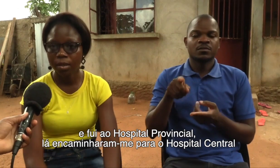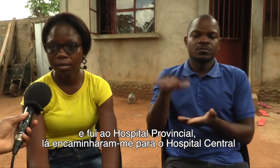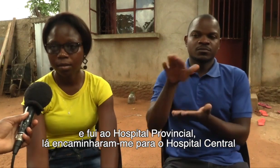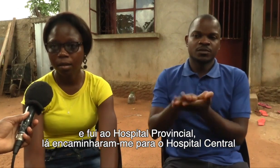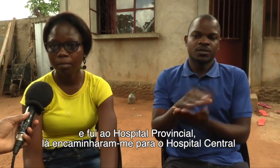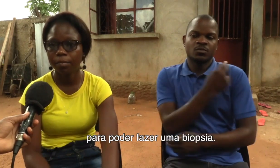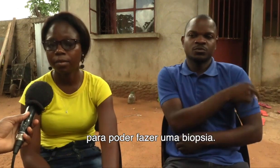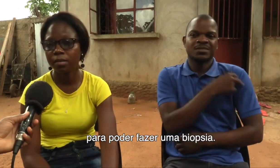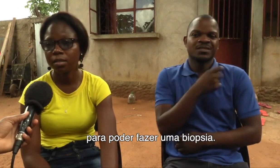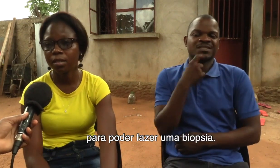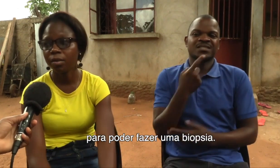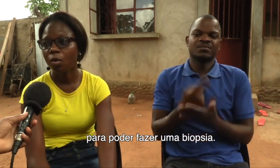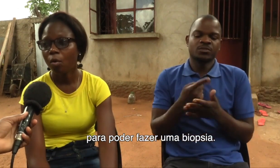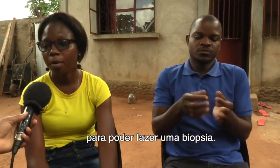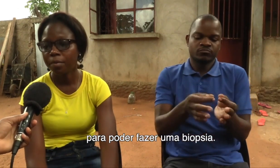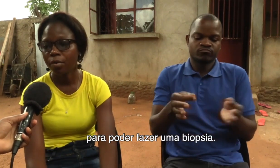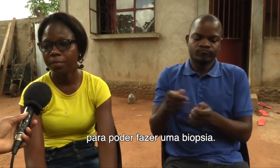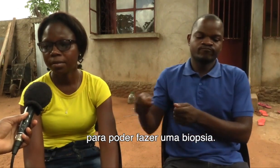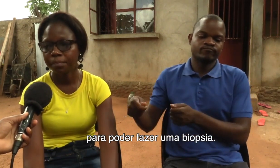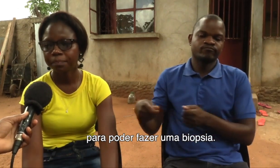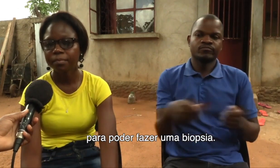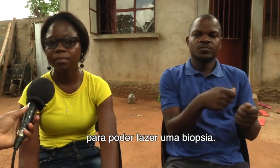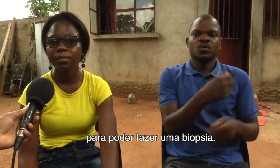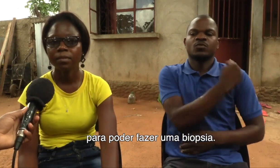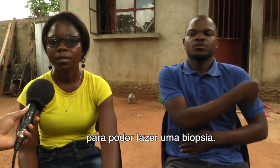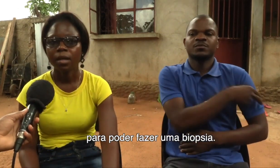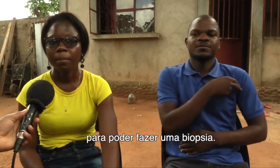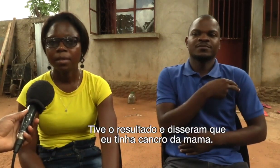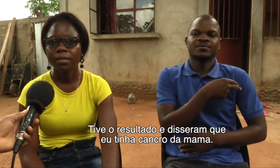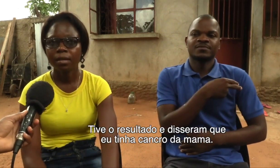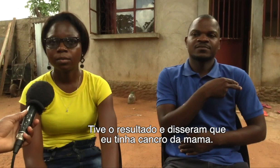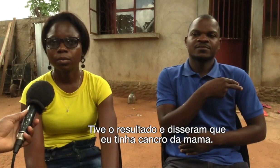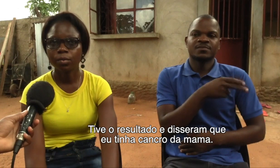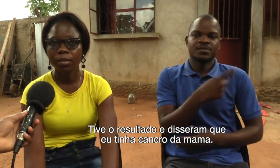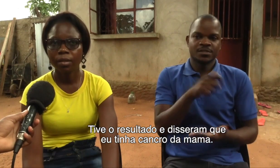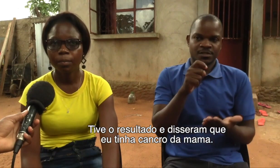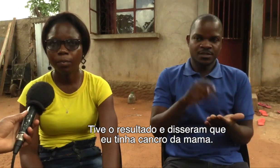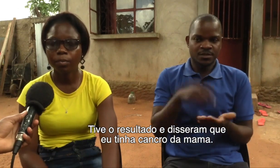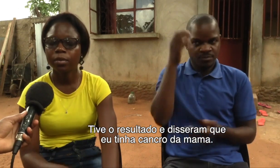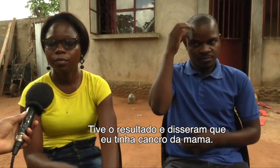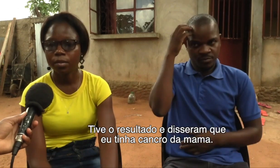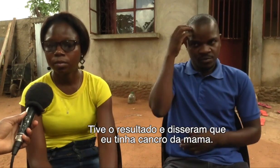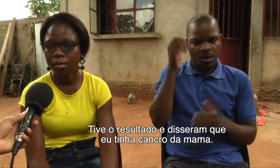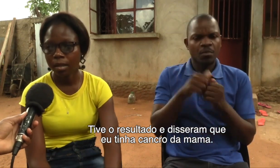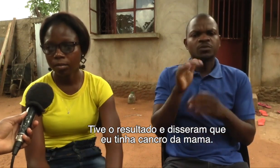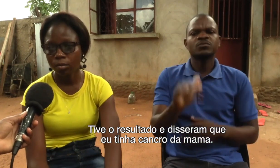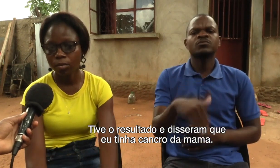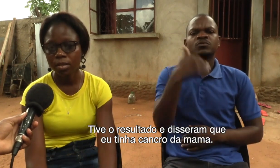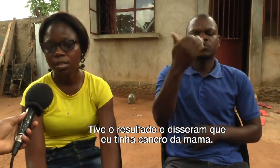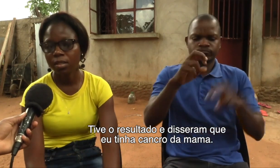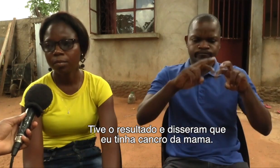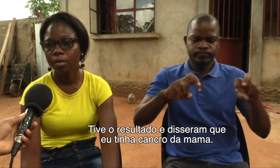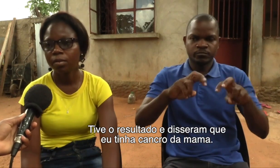o hospital central para poder fazer uma biópsia. Passado o tempo, tive o resultado